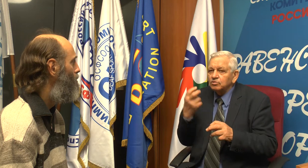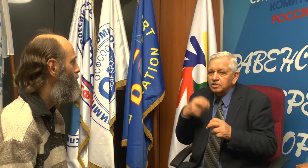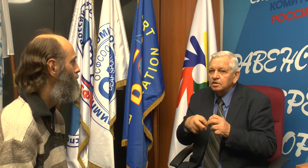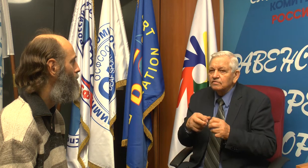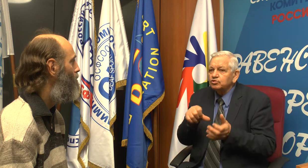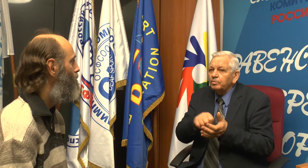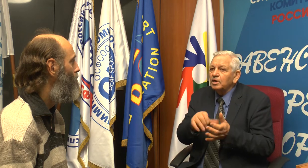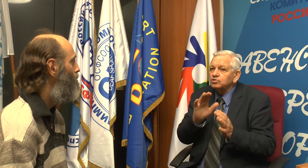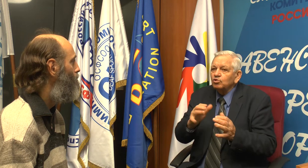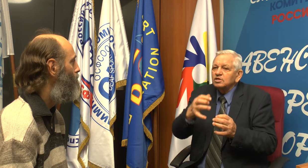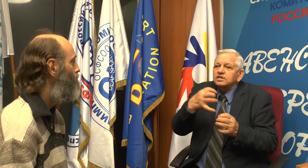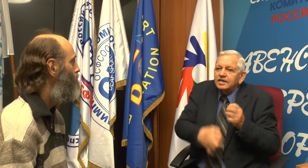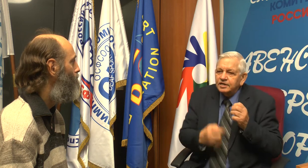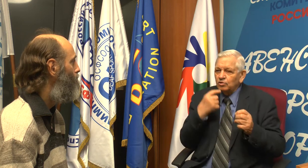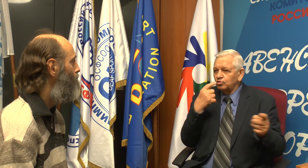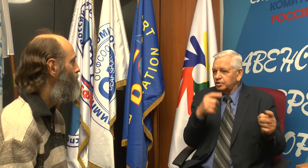глухие выступают только среди глухих.